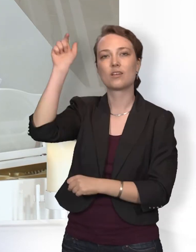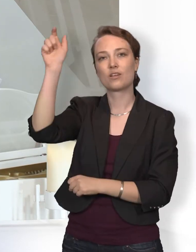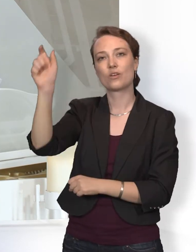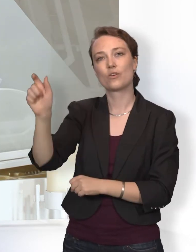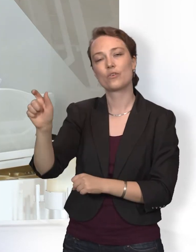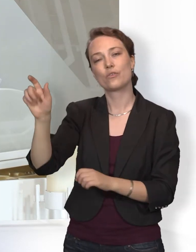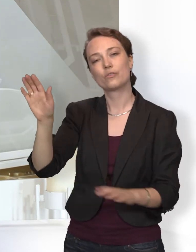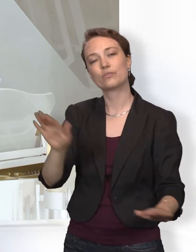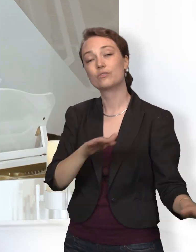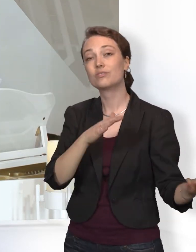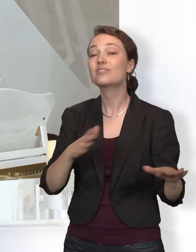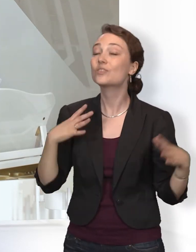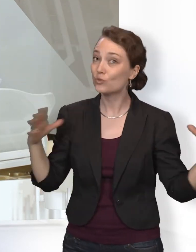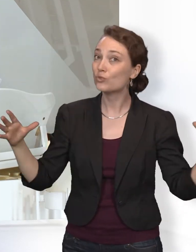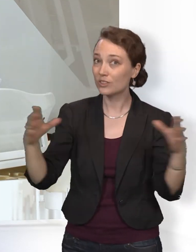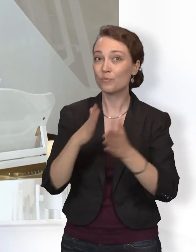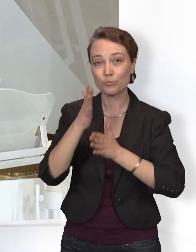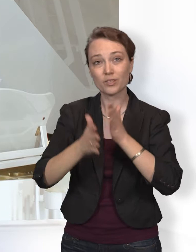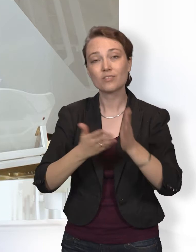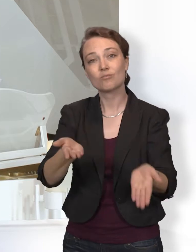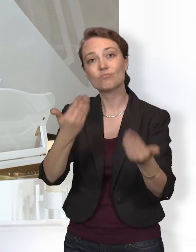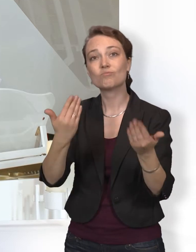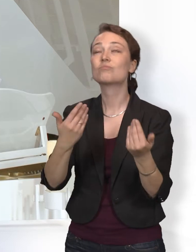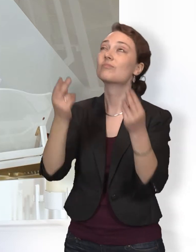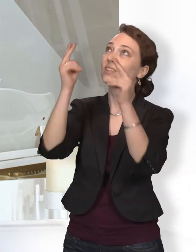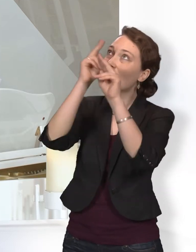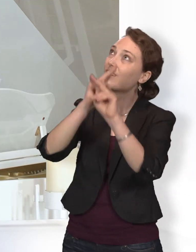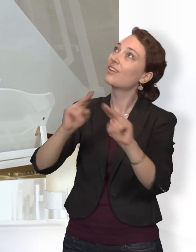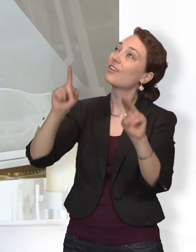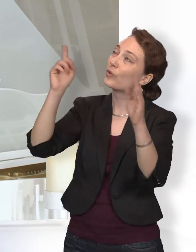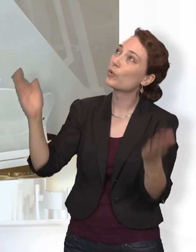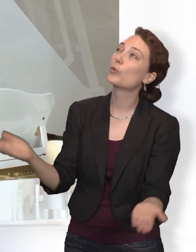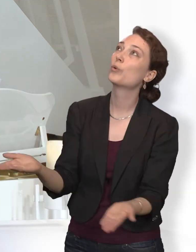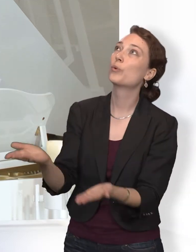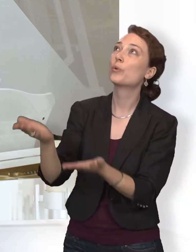preisen wir. Und alle zusammen. Gloria in